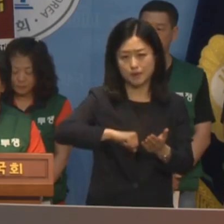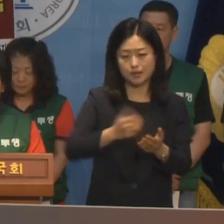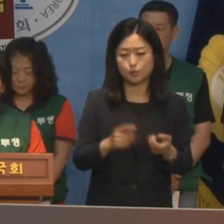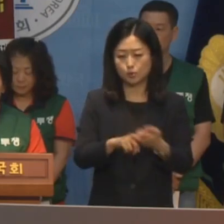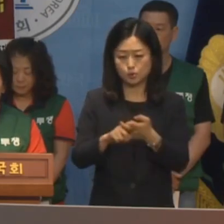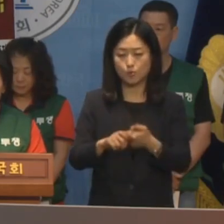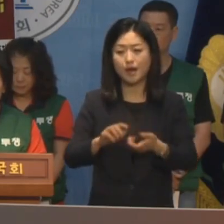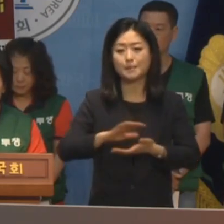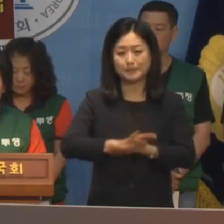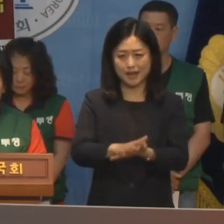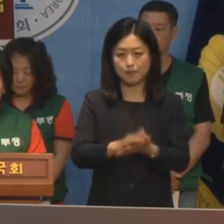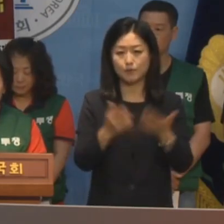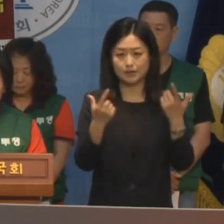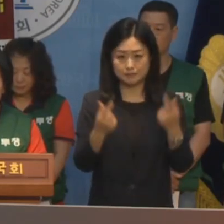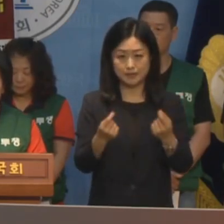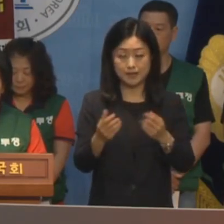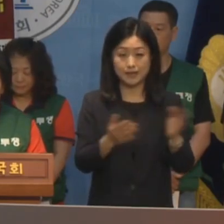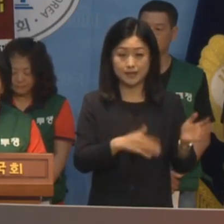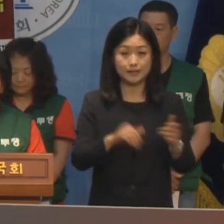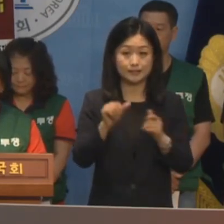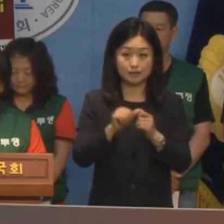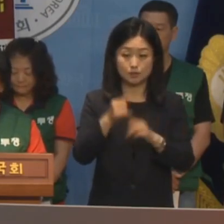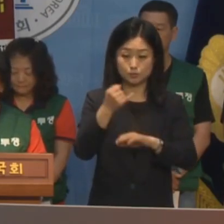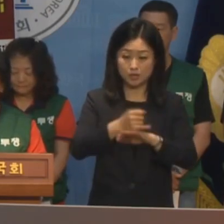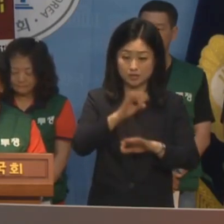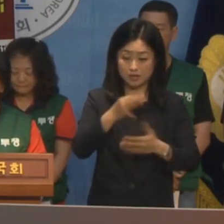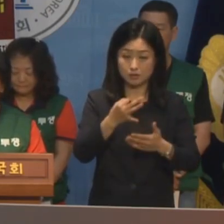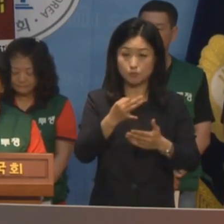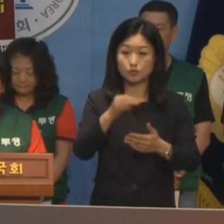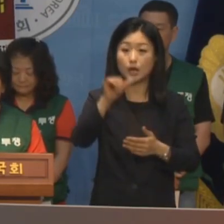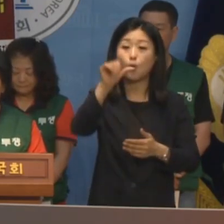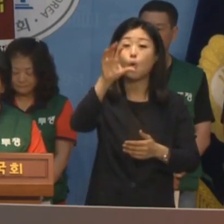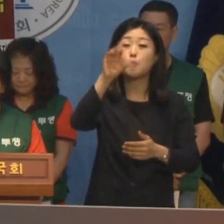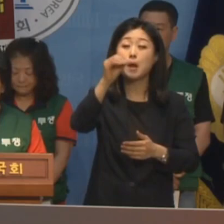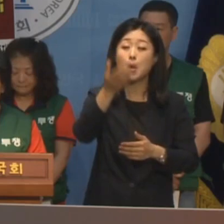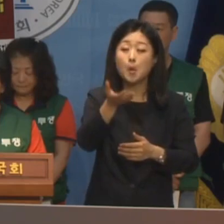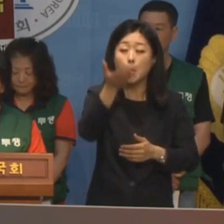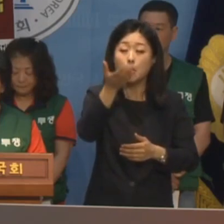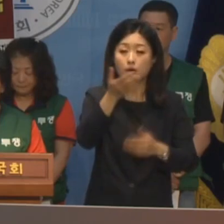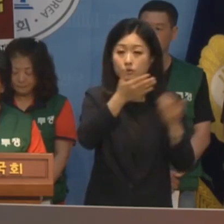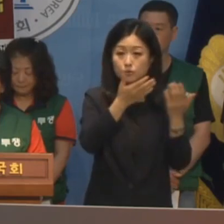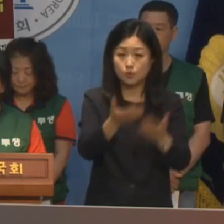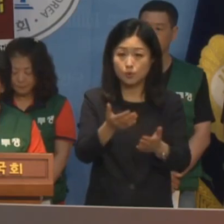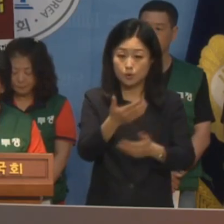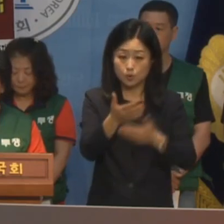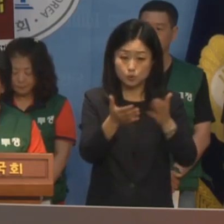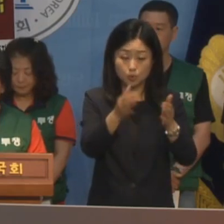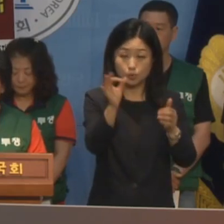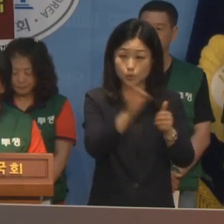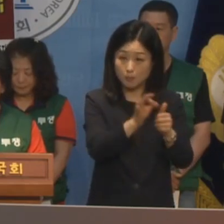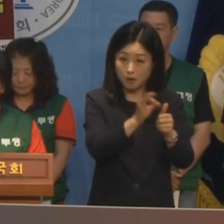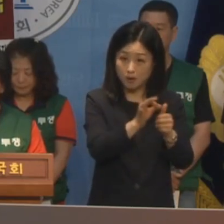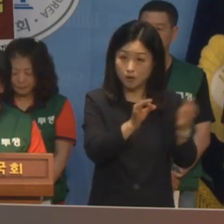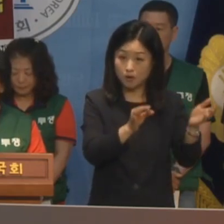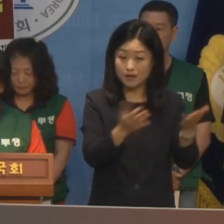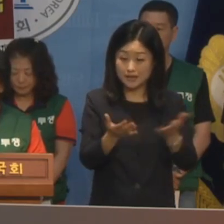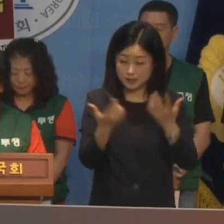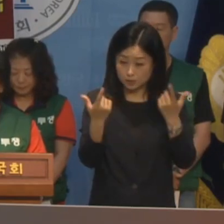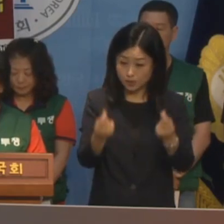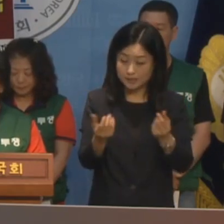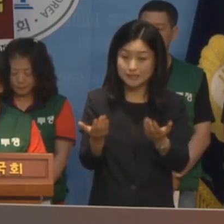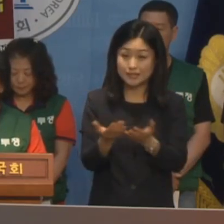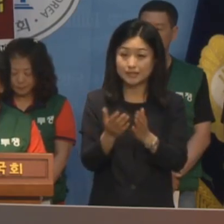탄압이다. 다섯 번째, 최저임금보다 5만 원, 고속도로 통행료가 수입원이면서 동일 업무를